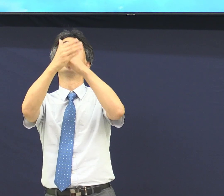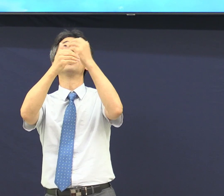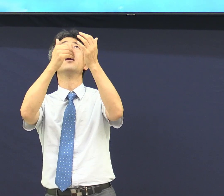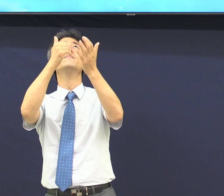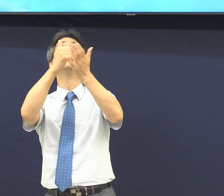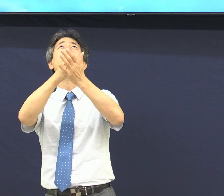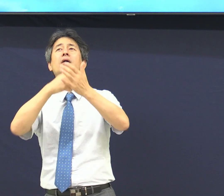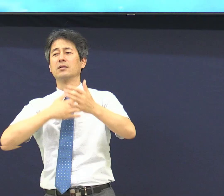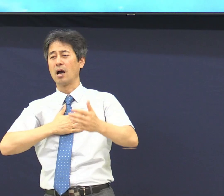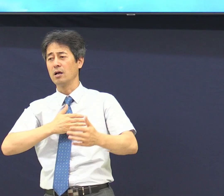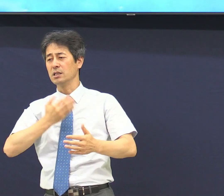하나님이 살아계시구나,